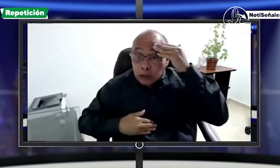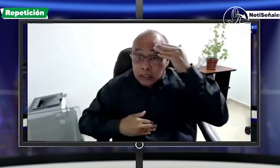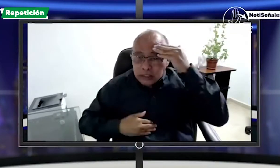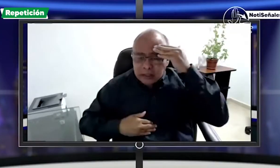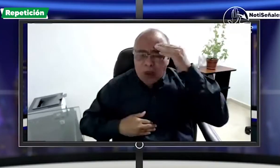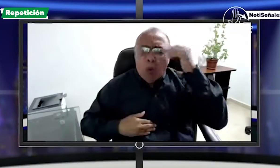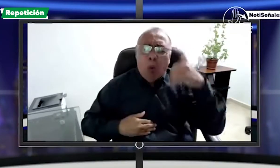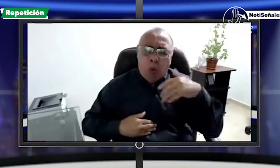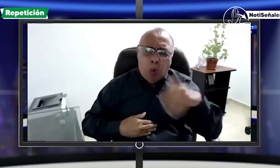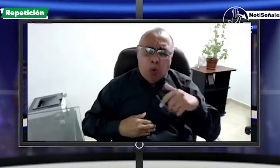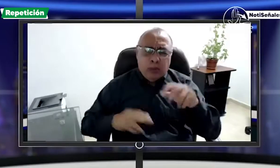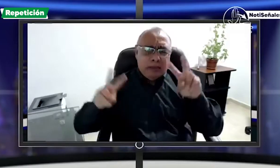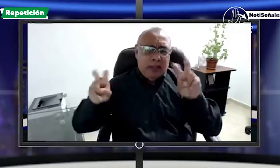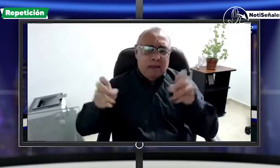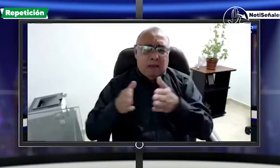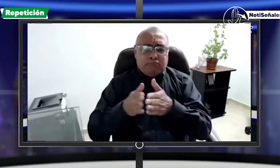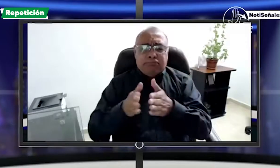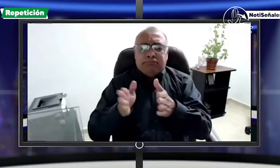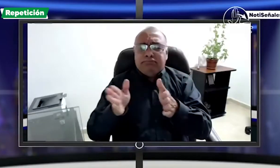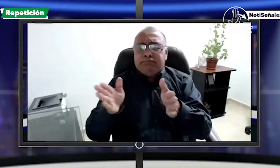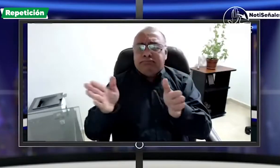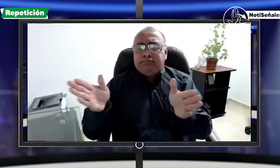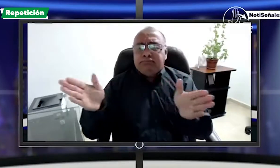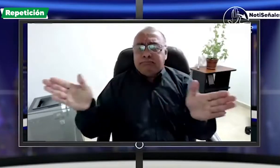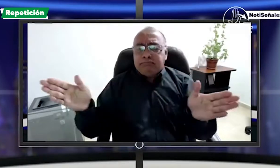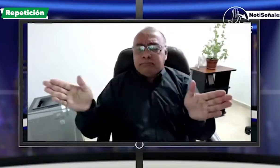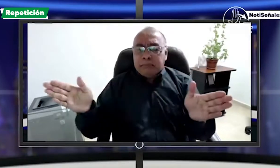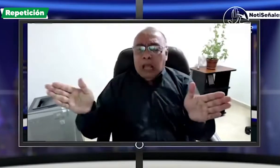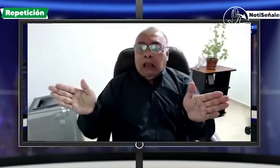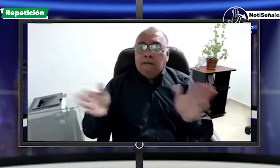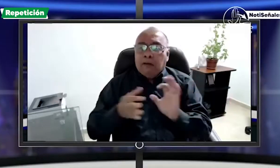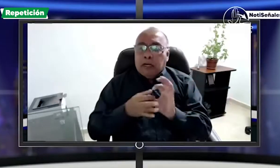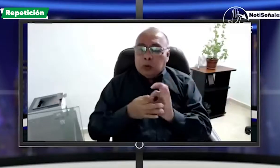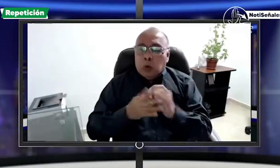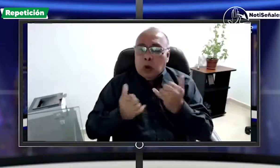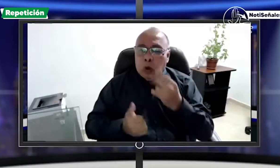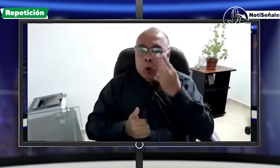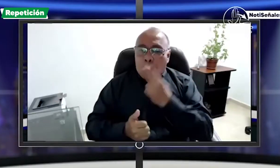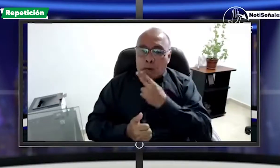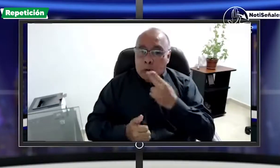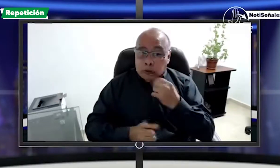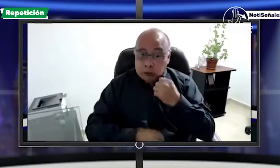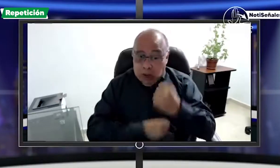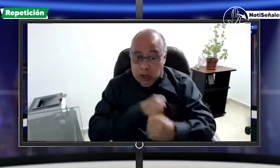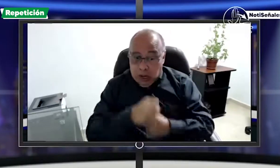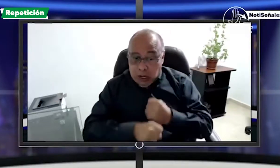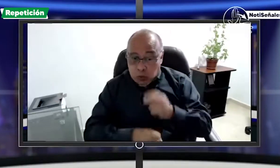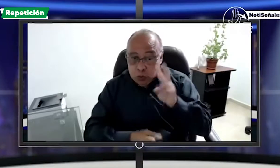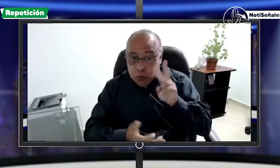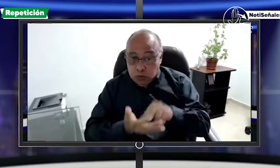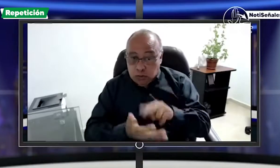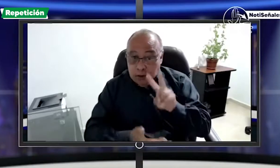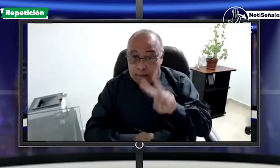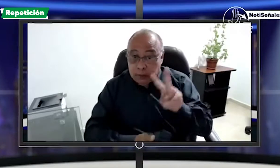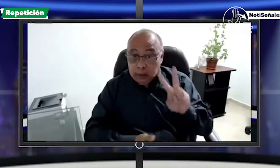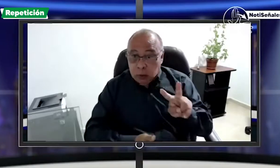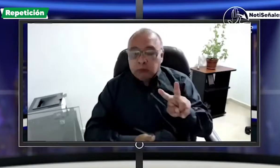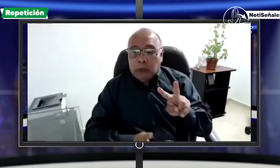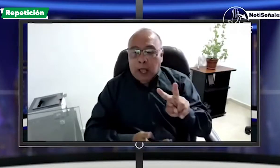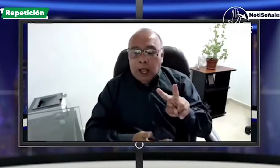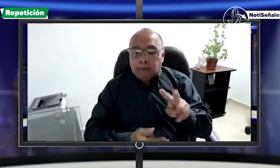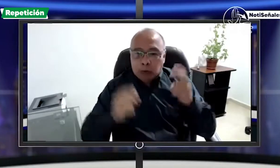se logre Un verdadero cambio Cuando existe Una toma de conciencia Se abre Un abanico De posibilidades Para la